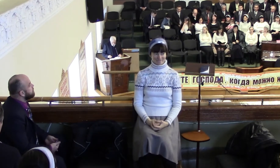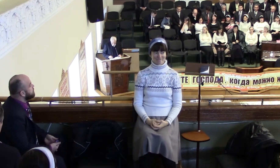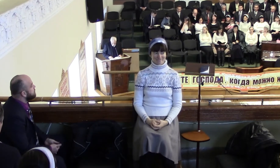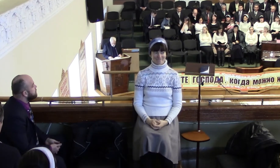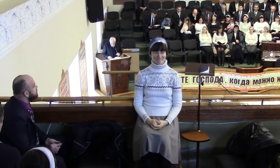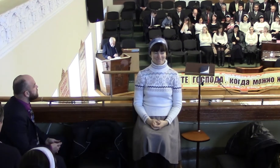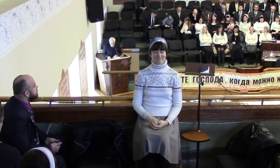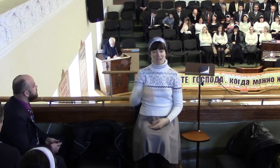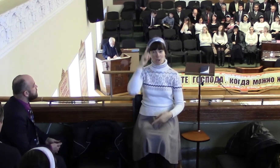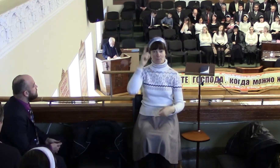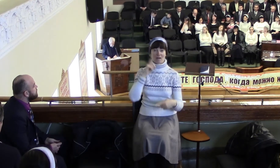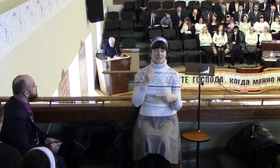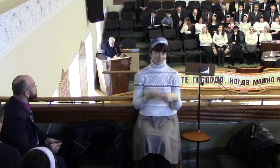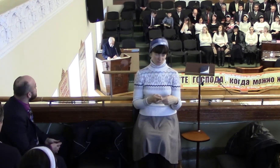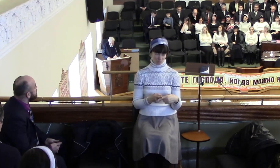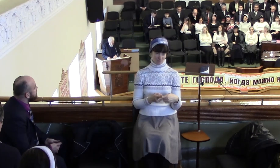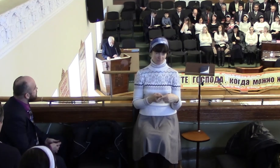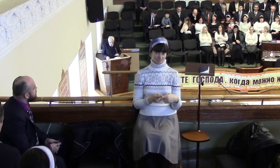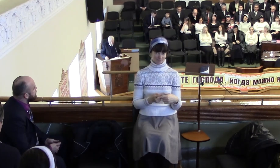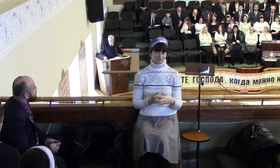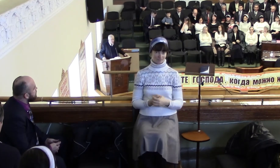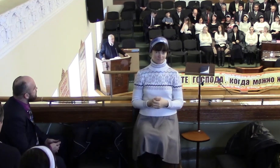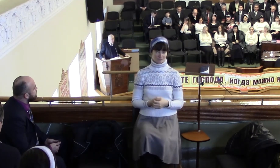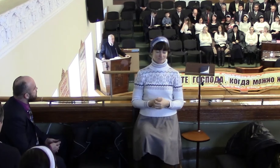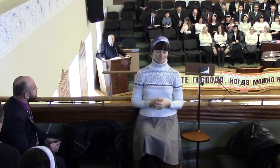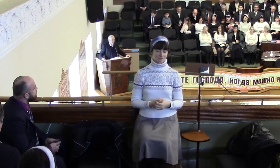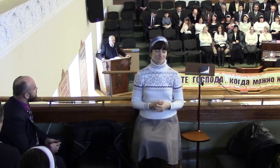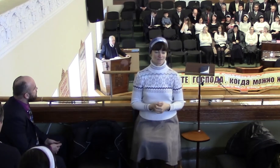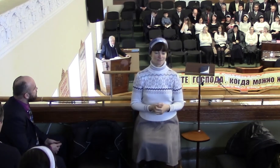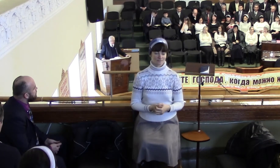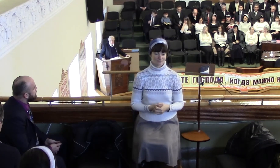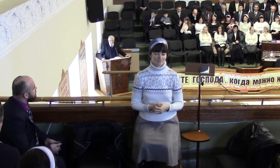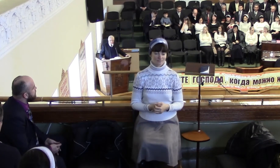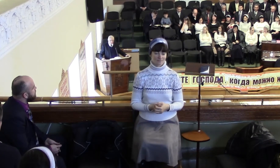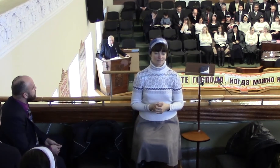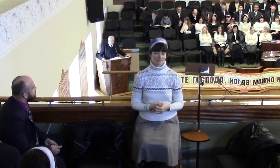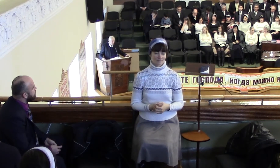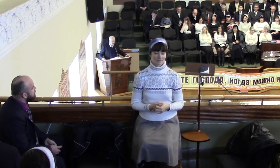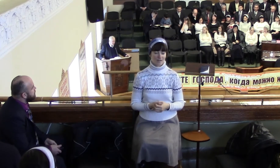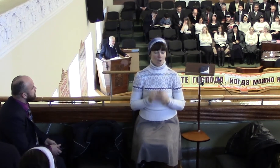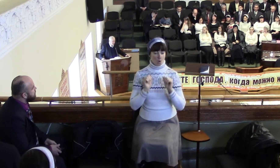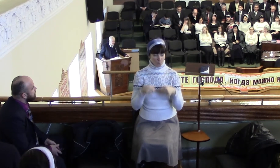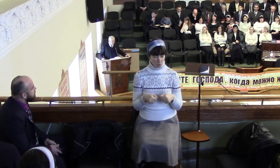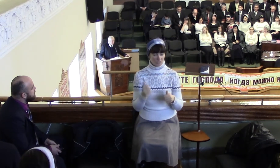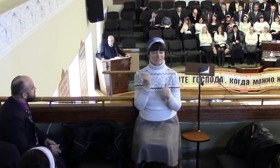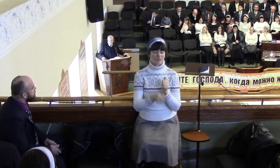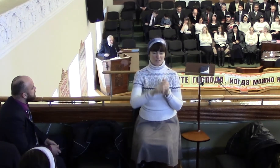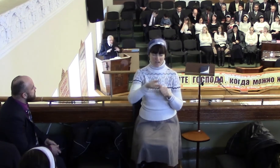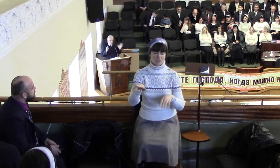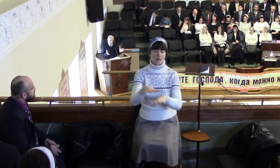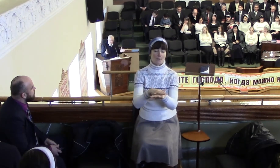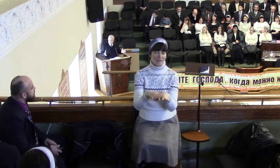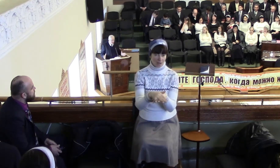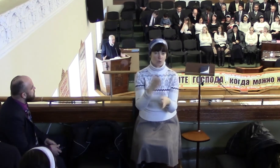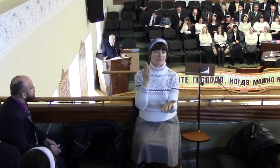сестры, обыкновенно, мне кажется, наверное, в каждом народе есть